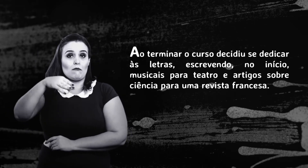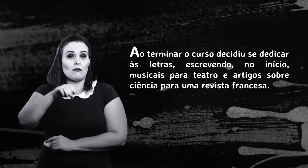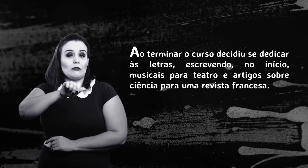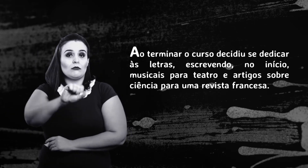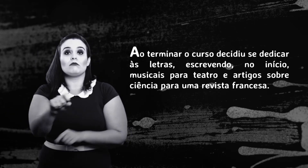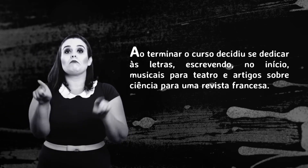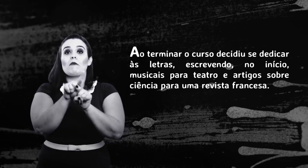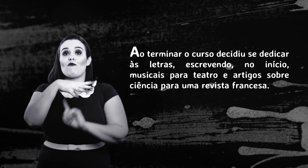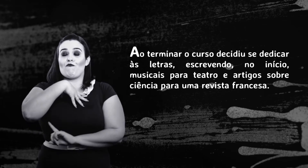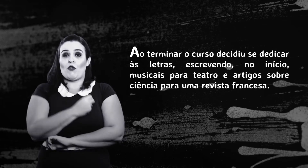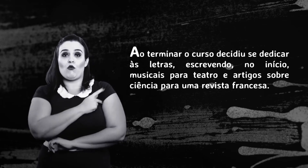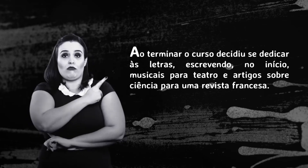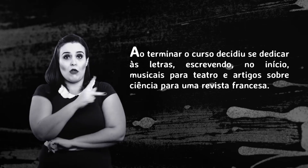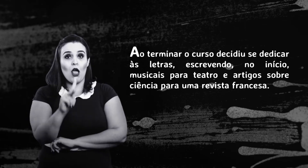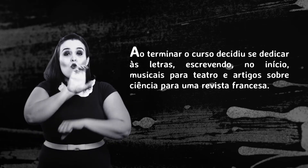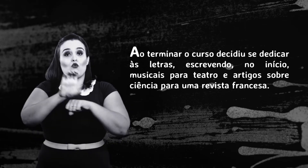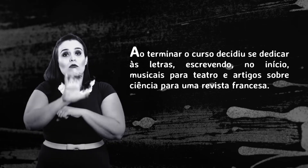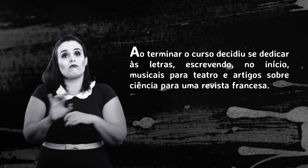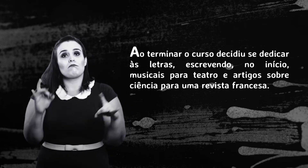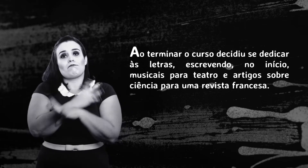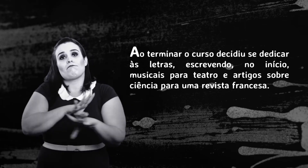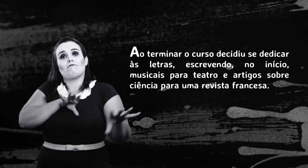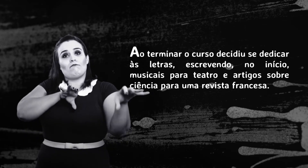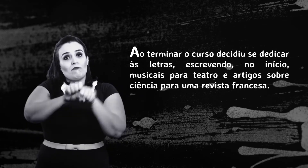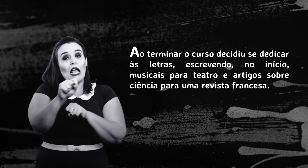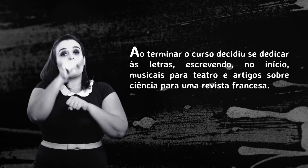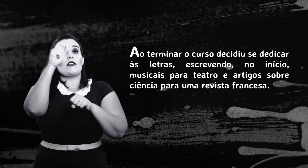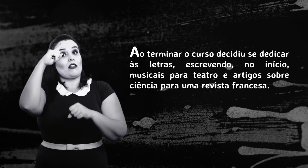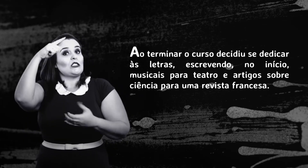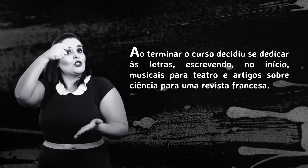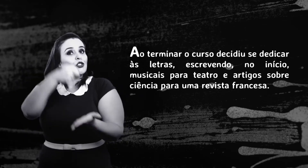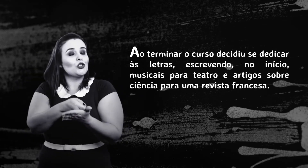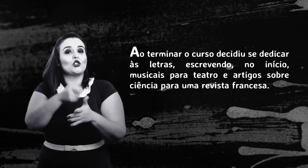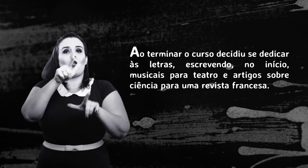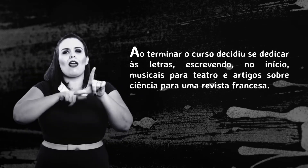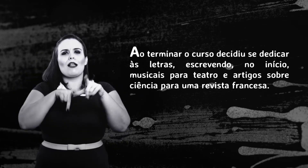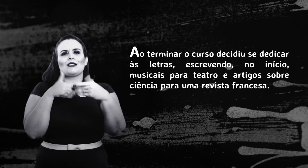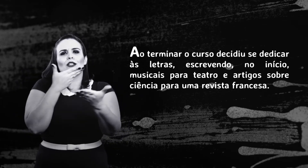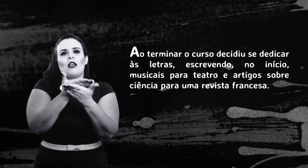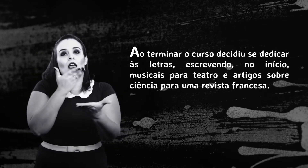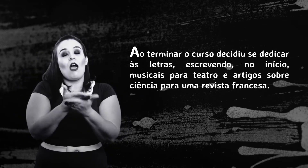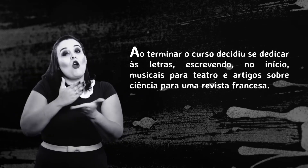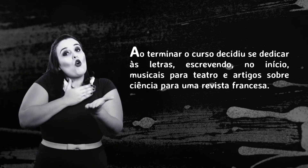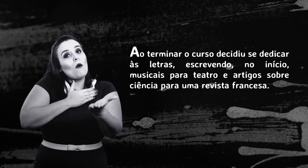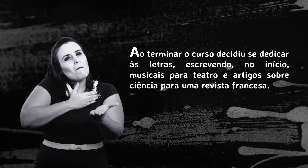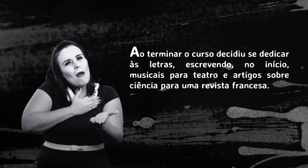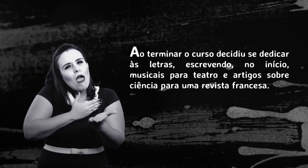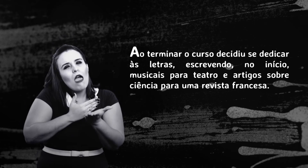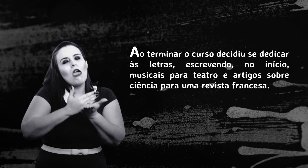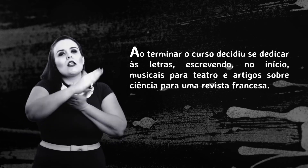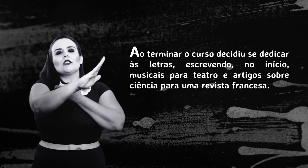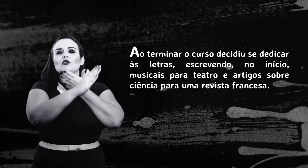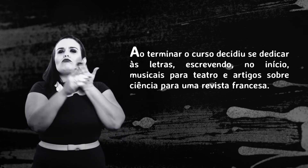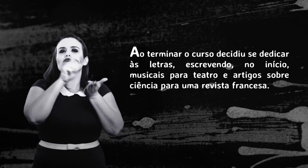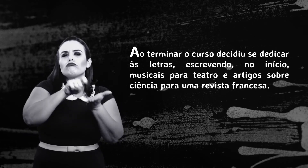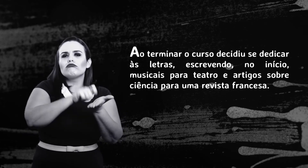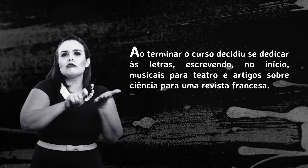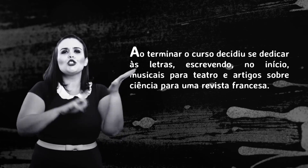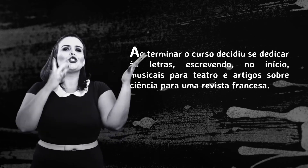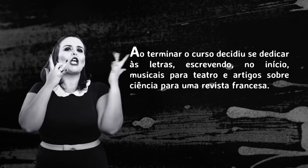o curso, decidiu se dedicar às letras, escrevendo no início musicais para teatro e artigos sobre ciência para uma